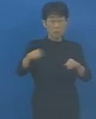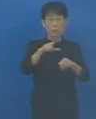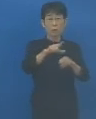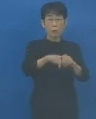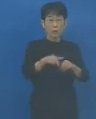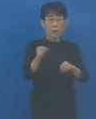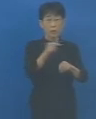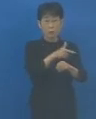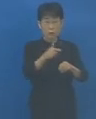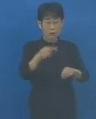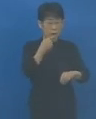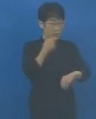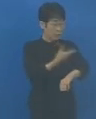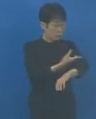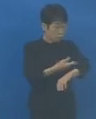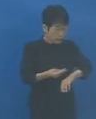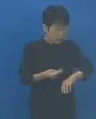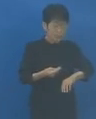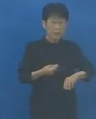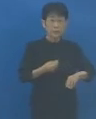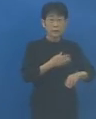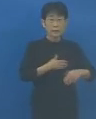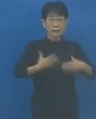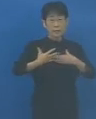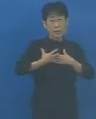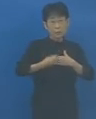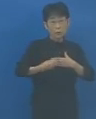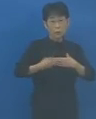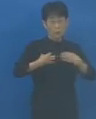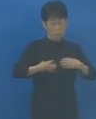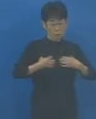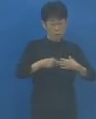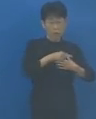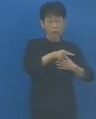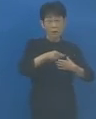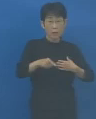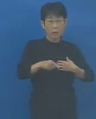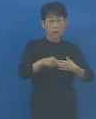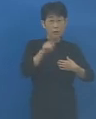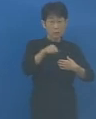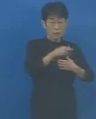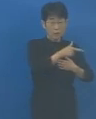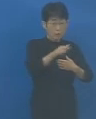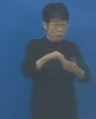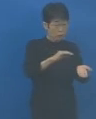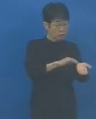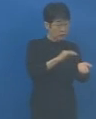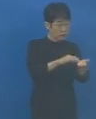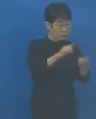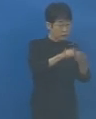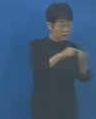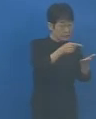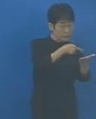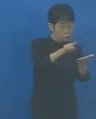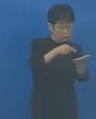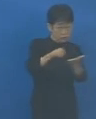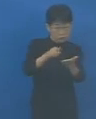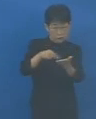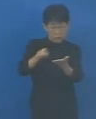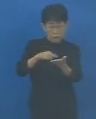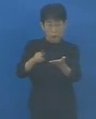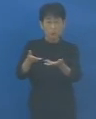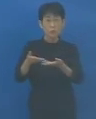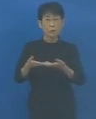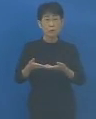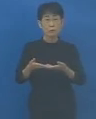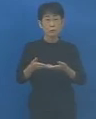査等、こうしたことで症状をメディカル的にチェックして、医学的にチェックをしてもらうと。で、それで、在